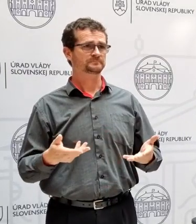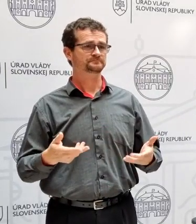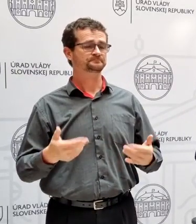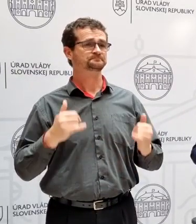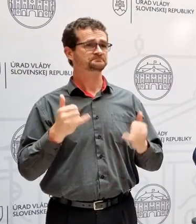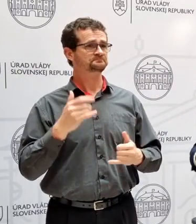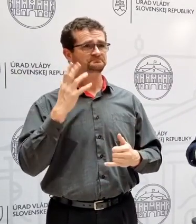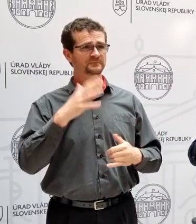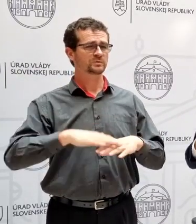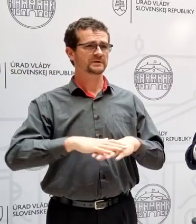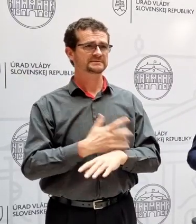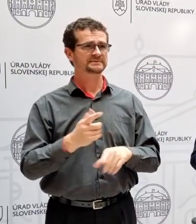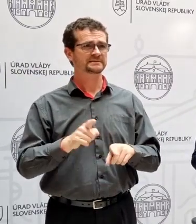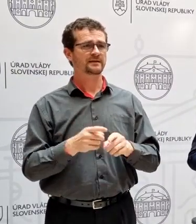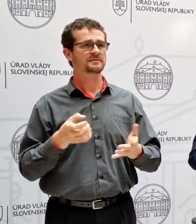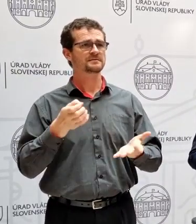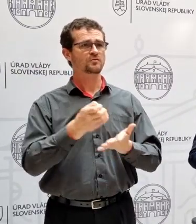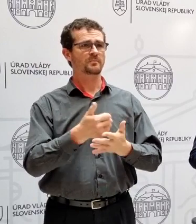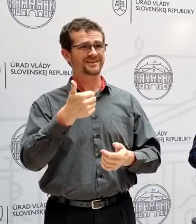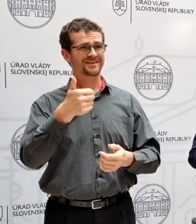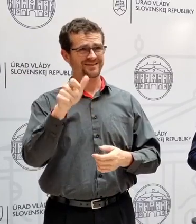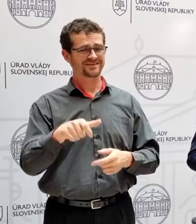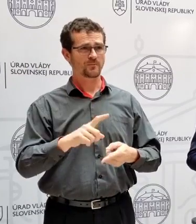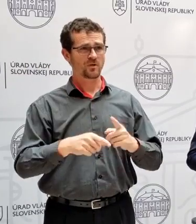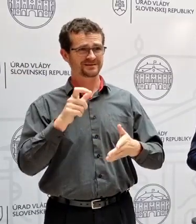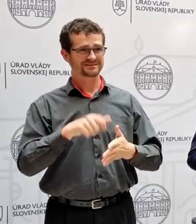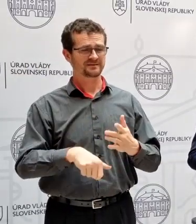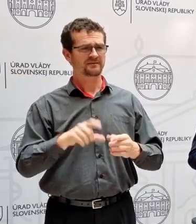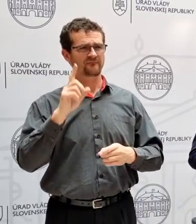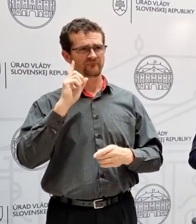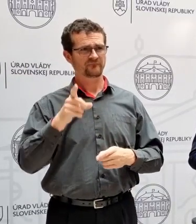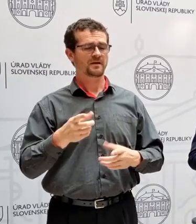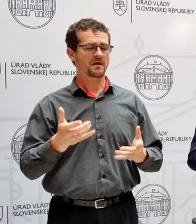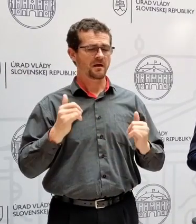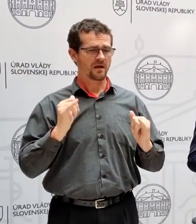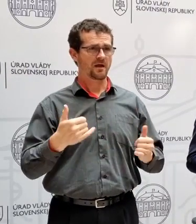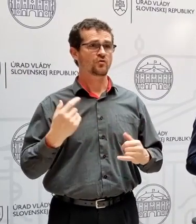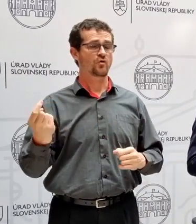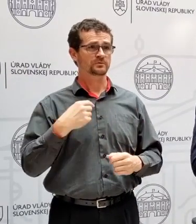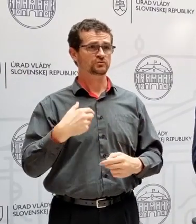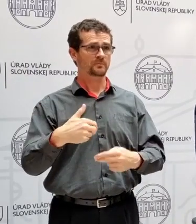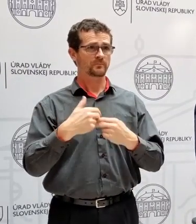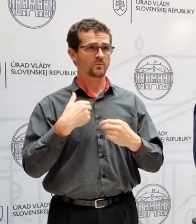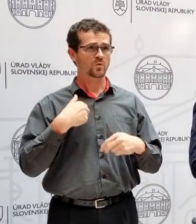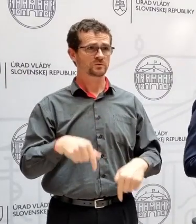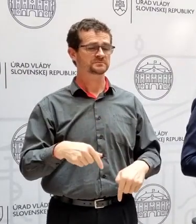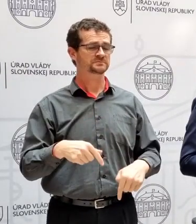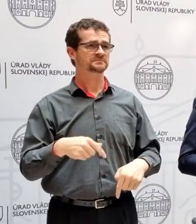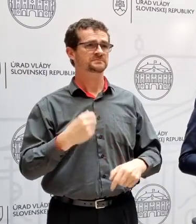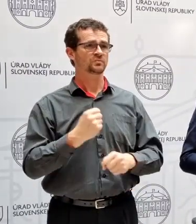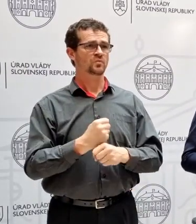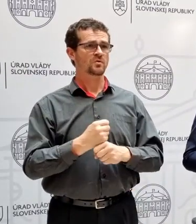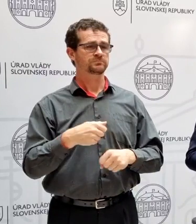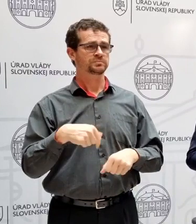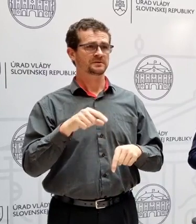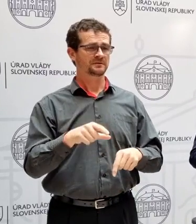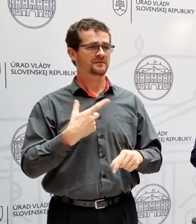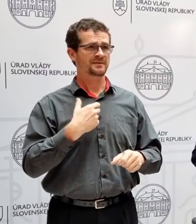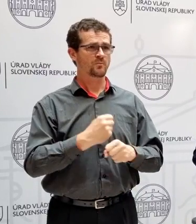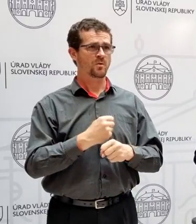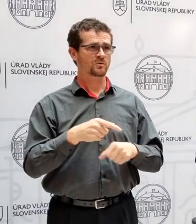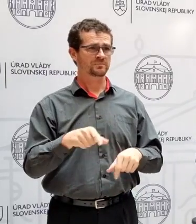že áno, nebudú sa cítiť nominantami jednej politickej strany, ale budú vedieť, že v podstate áno, prišli pomôcť urobiť robotu, ktorá